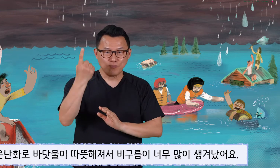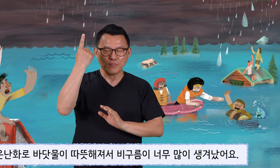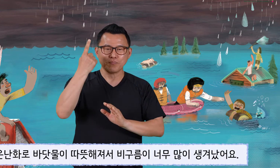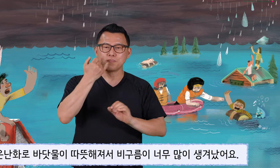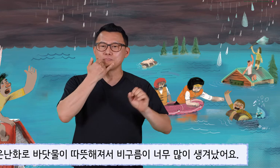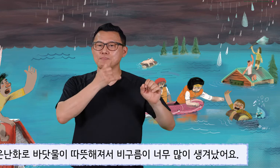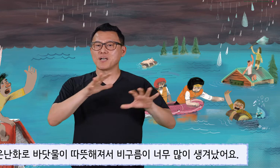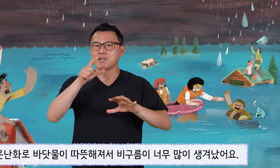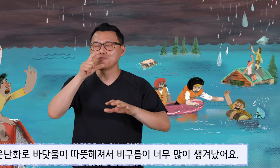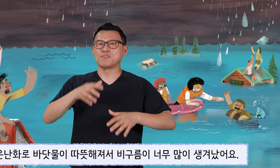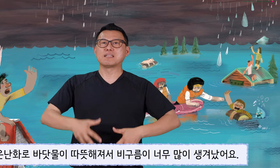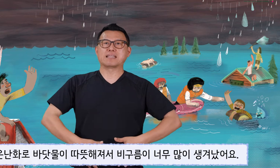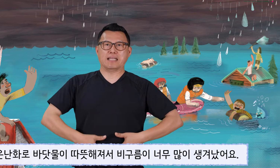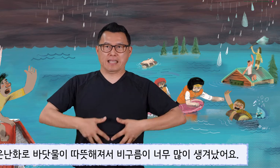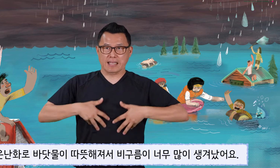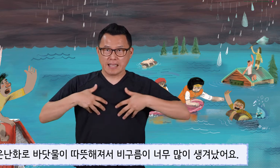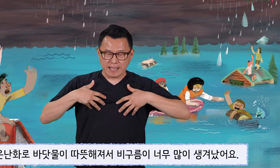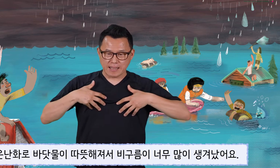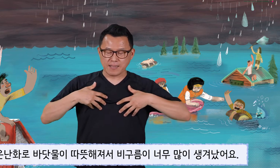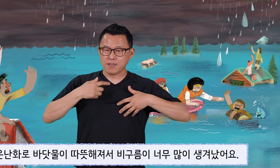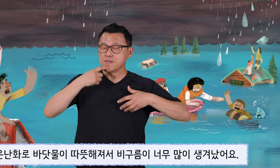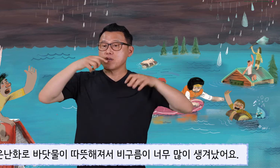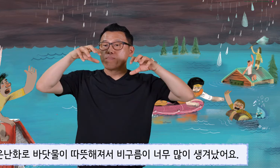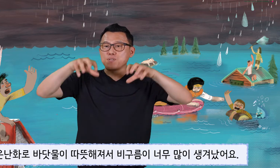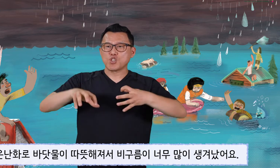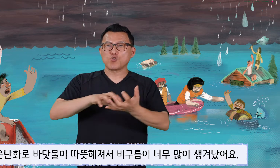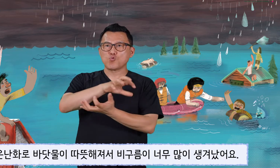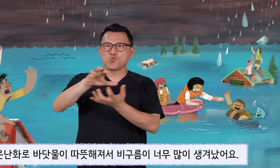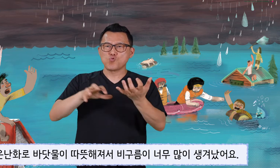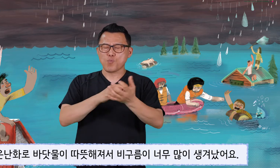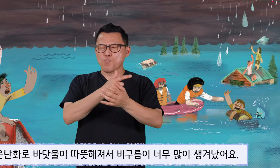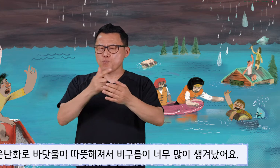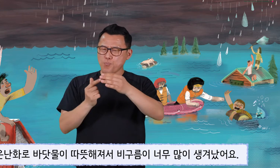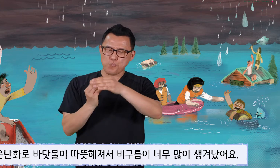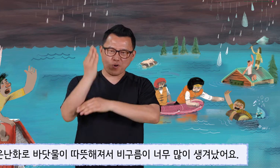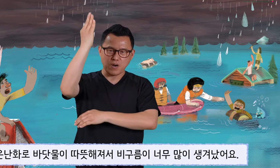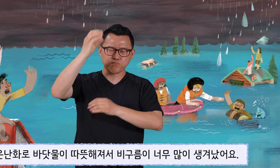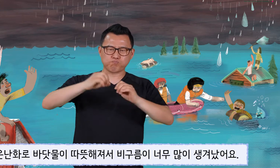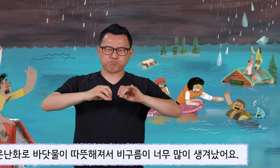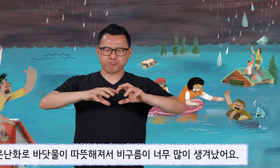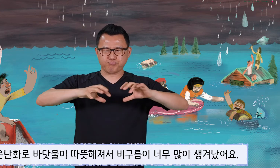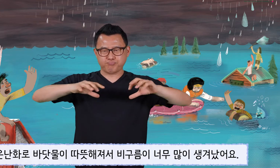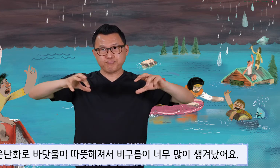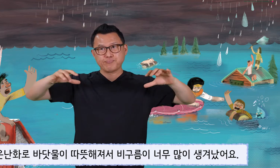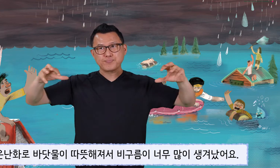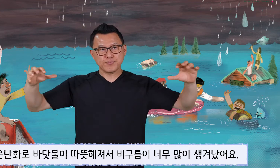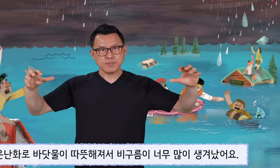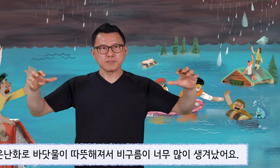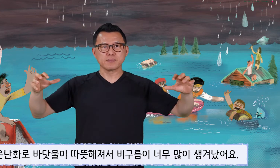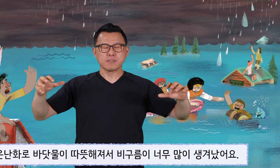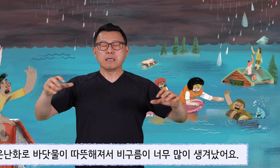지구온난화로 바닷물이 따뜻해져서 비구름이 너무 많이 생겨났어요.